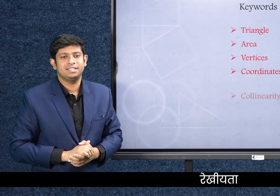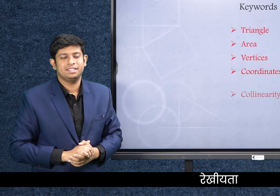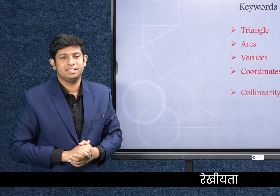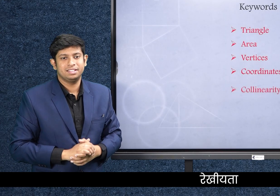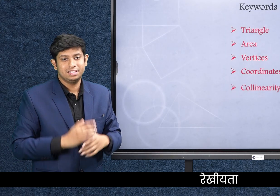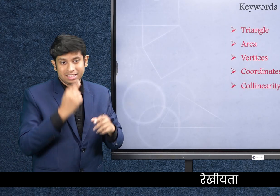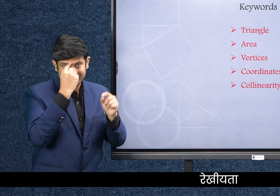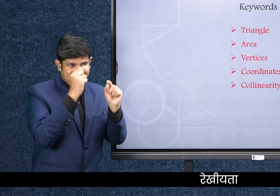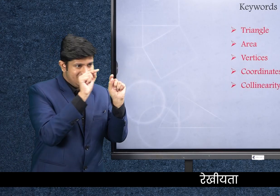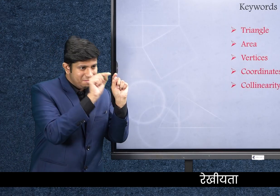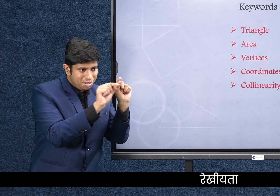रेखीयता,